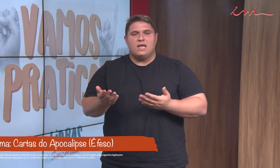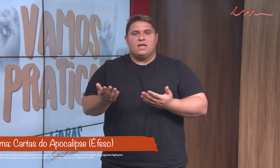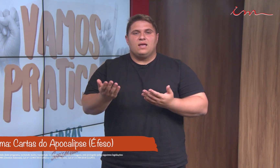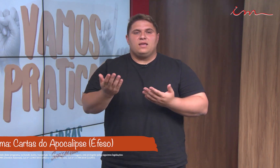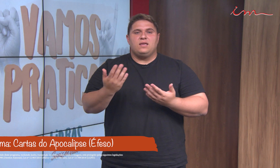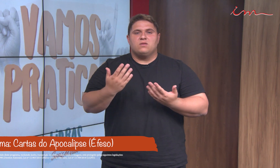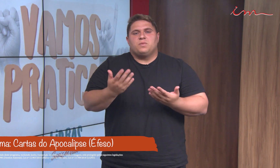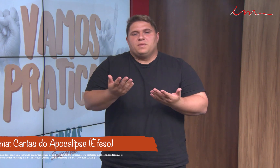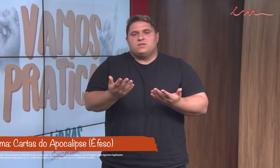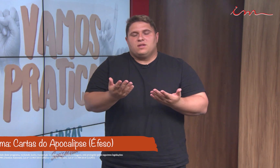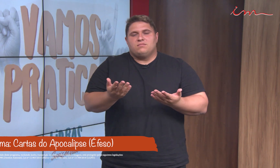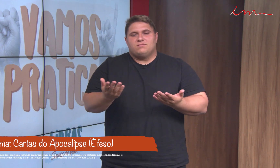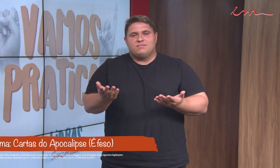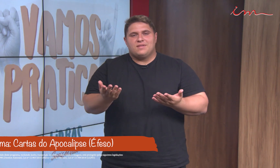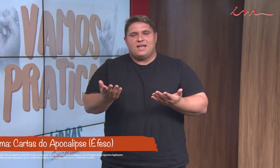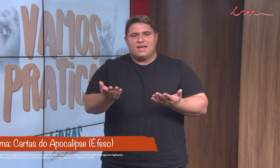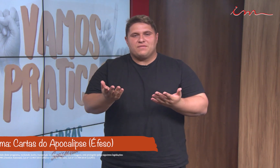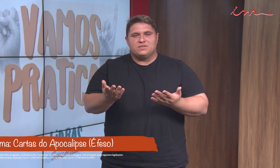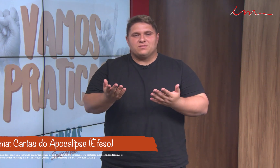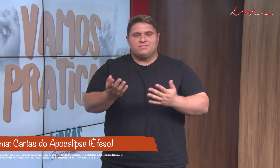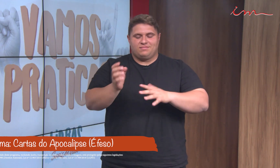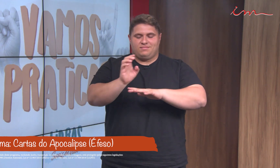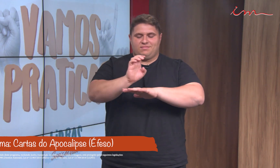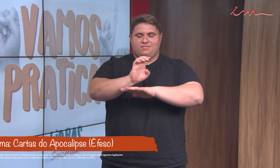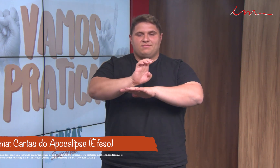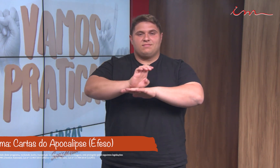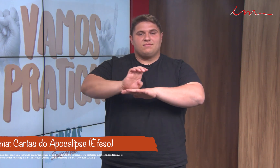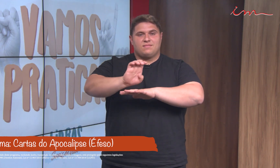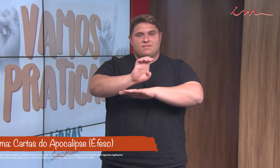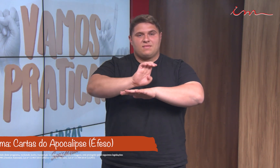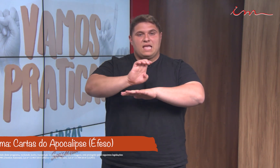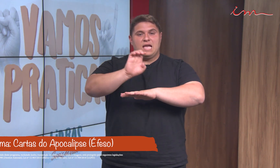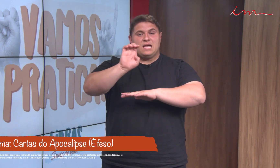Éfeso. E o primeiro sinal, Éfeso.